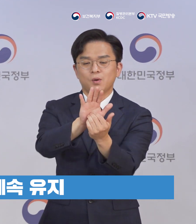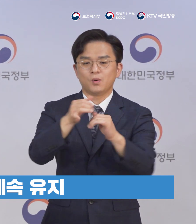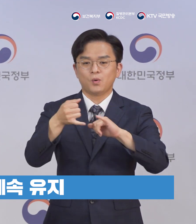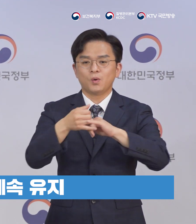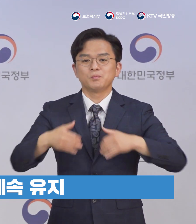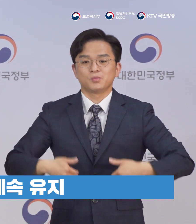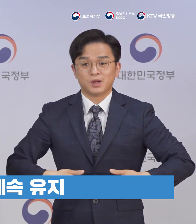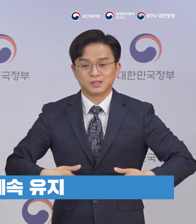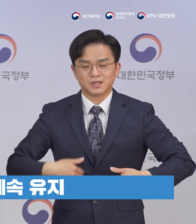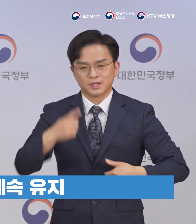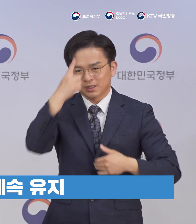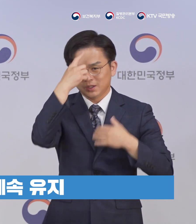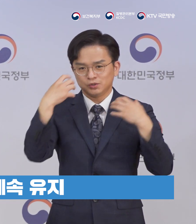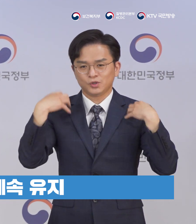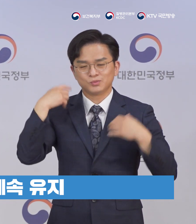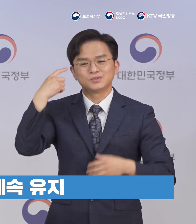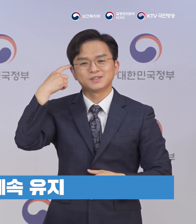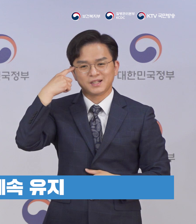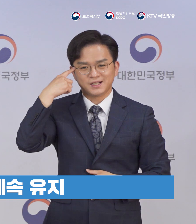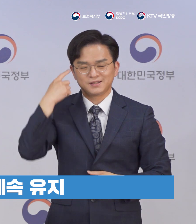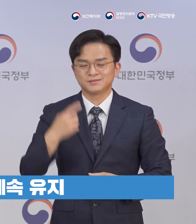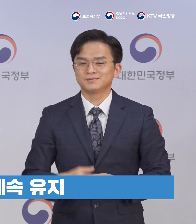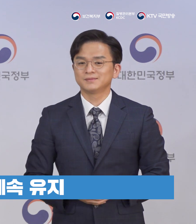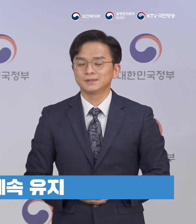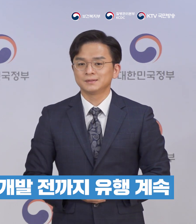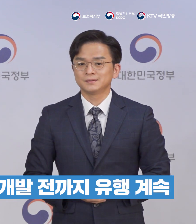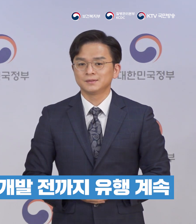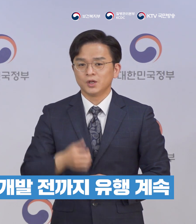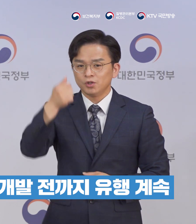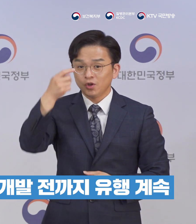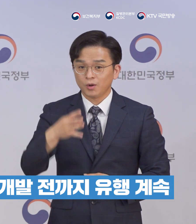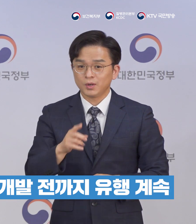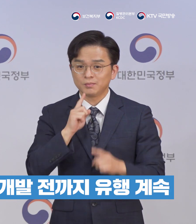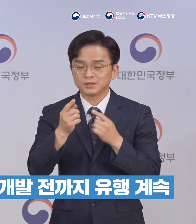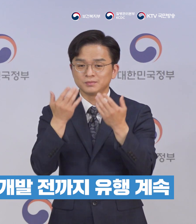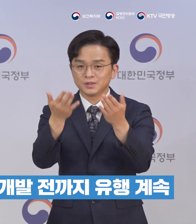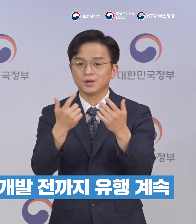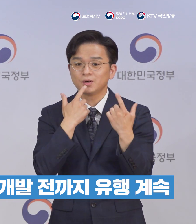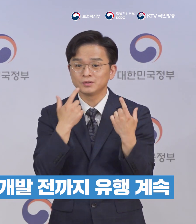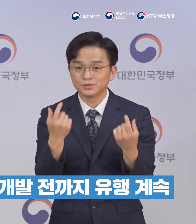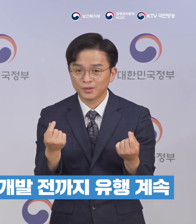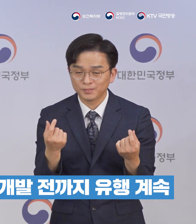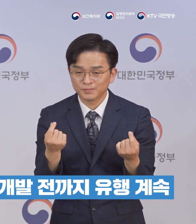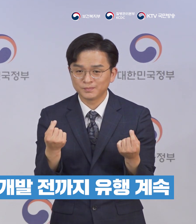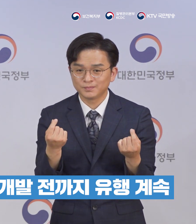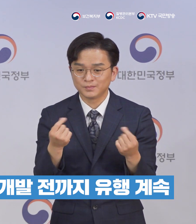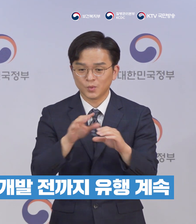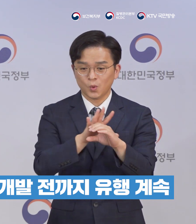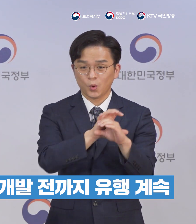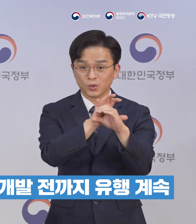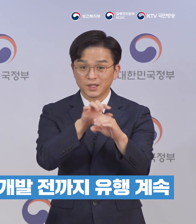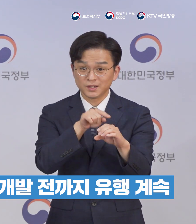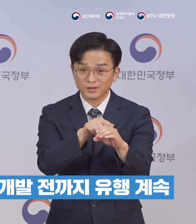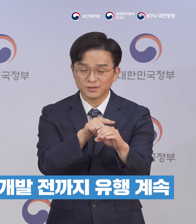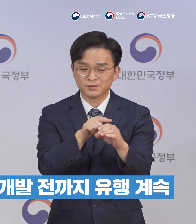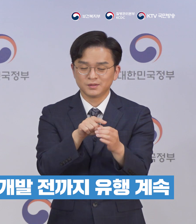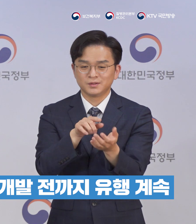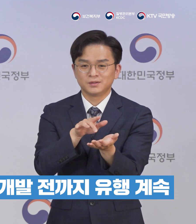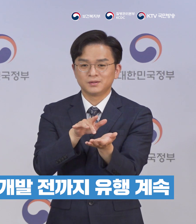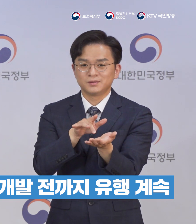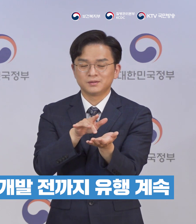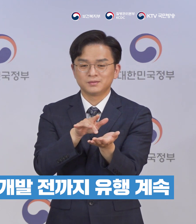것이 타당하다는 것이 정부의 판단입니다. 여러 번 말씀드렸듯이 코로나19는 그